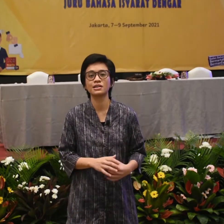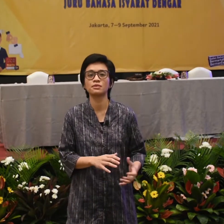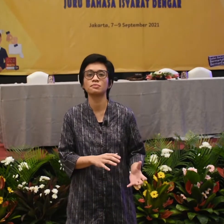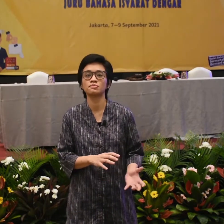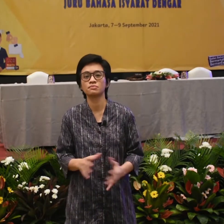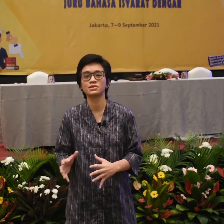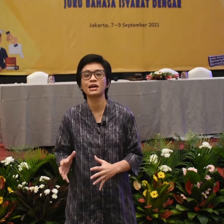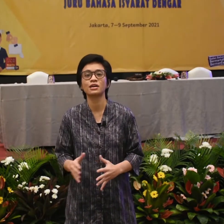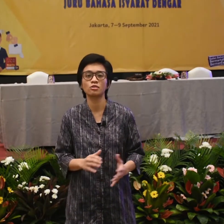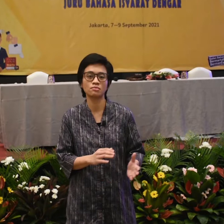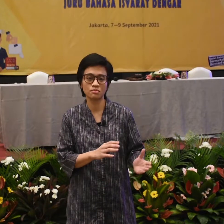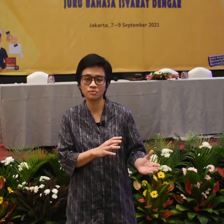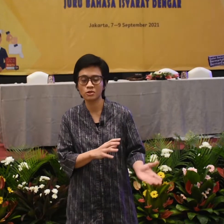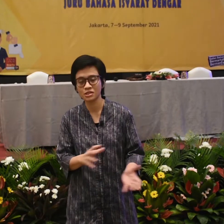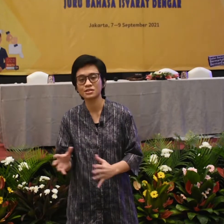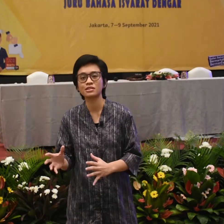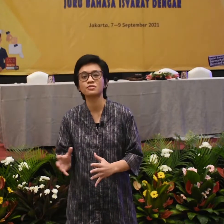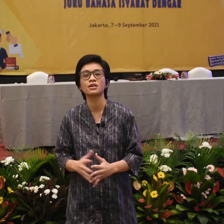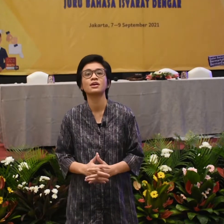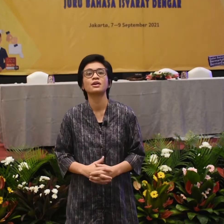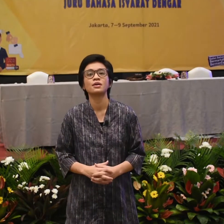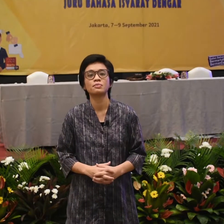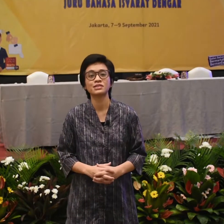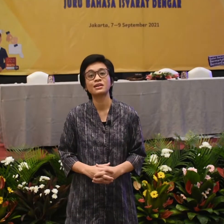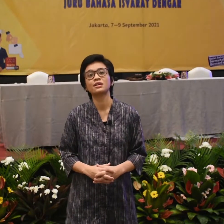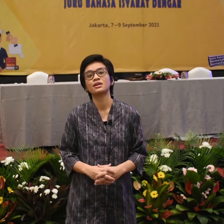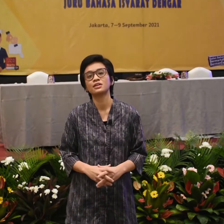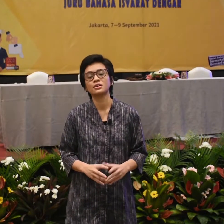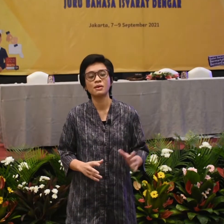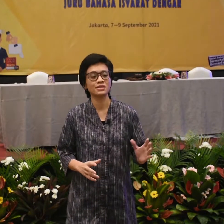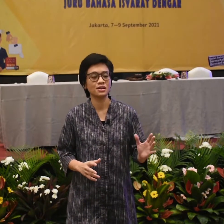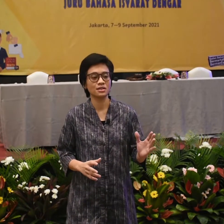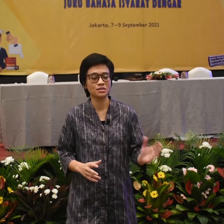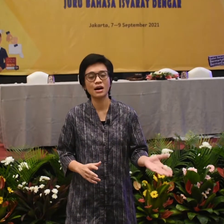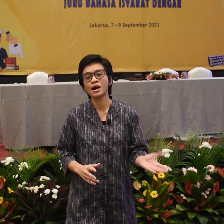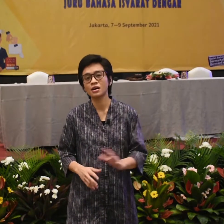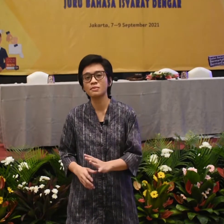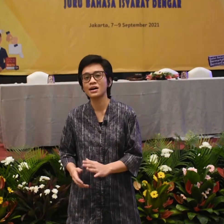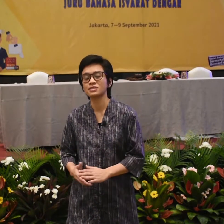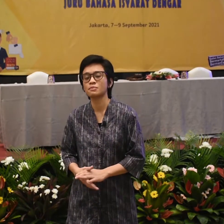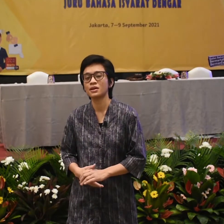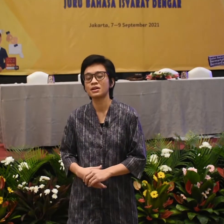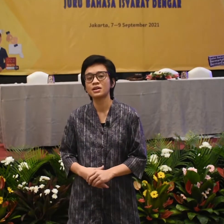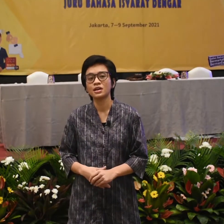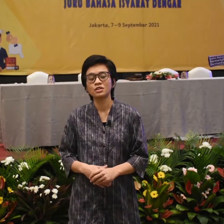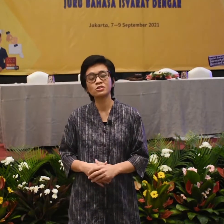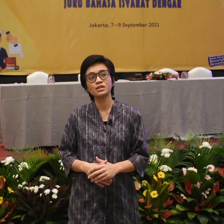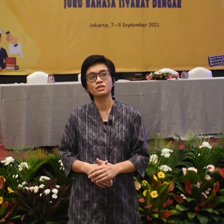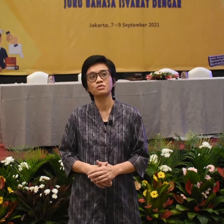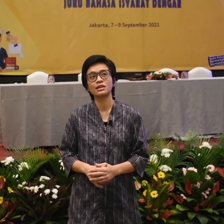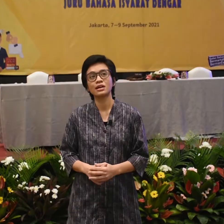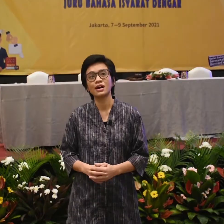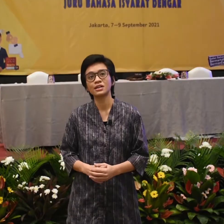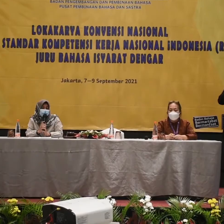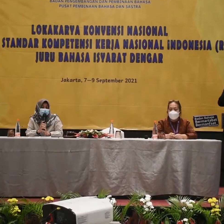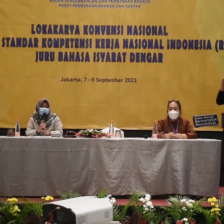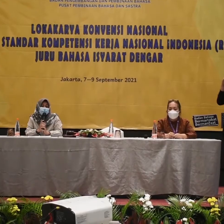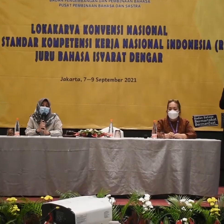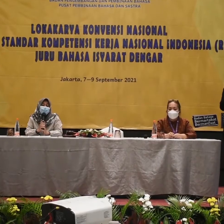pengalih pesan atau proses transfer pesan dari bahasa A ke bahasa B. Itu salah satu tantangan yang